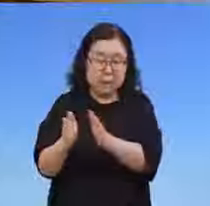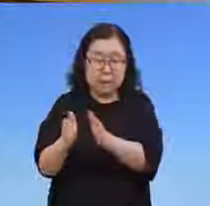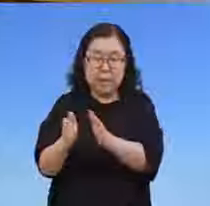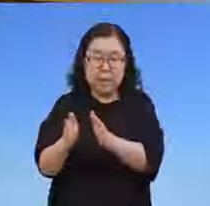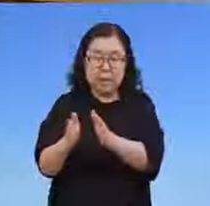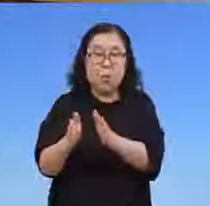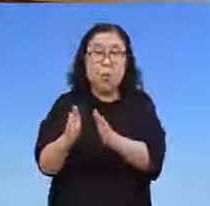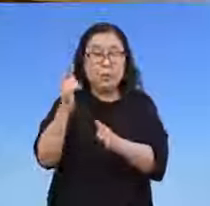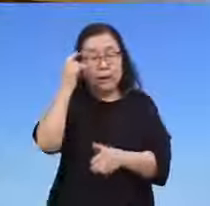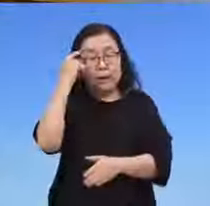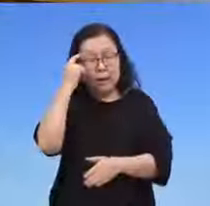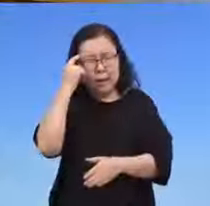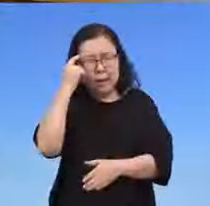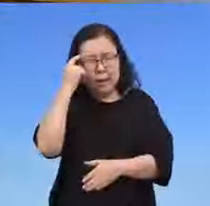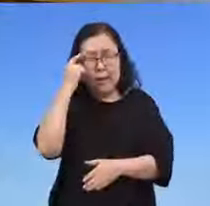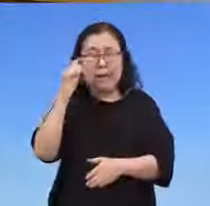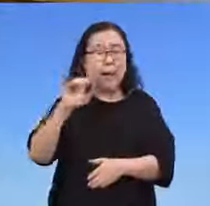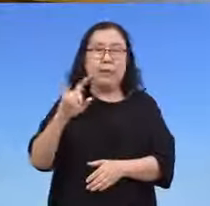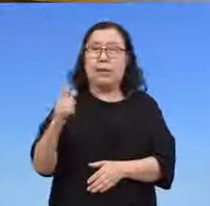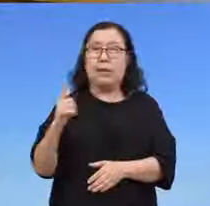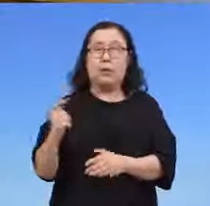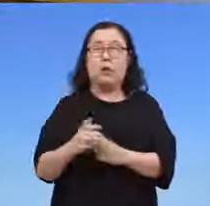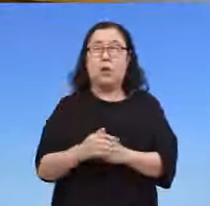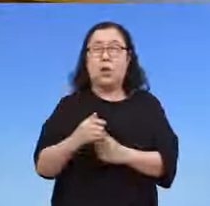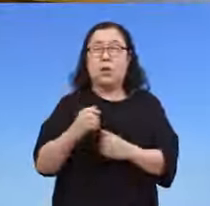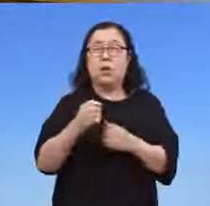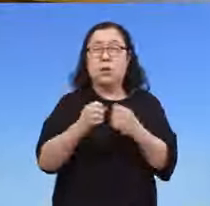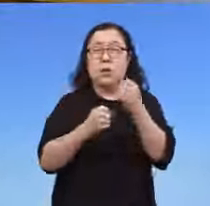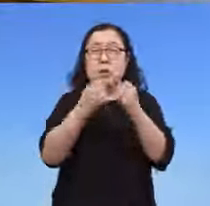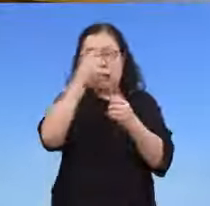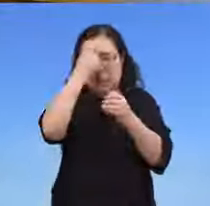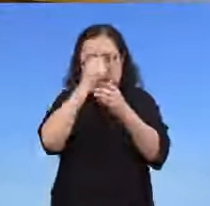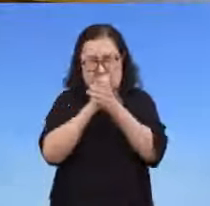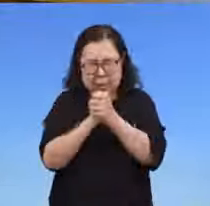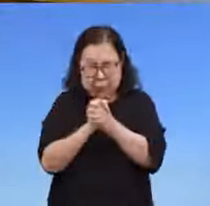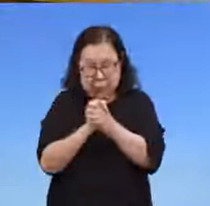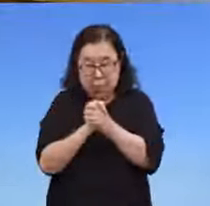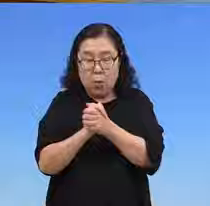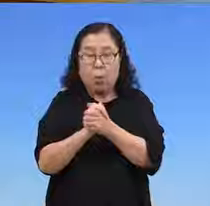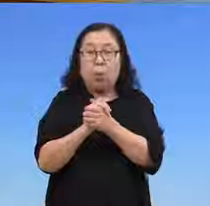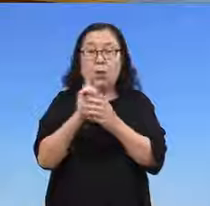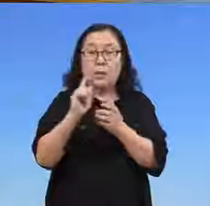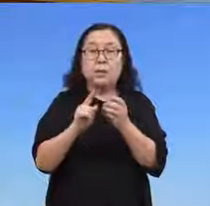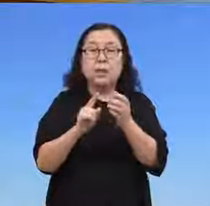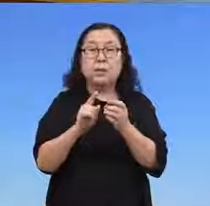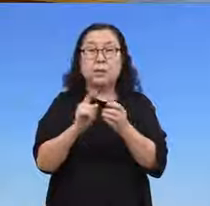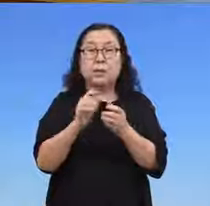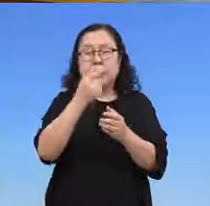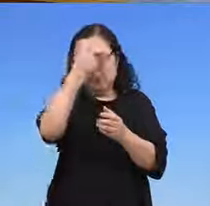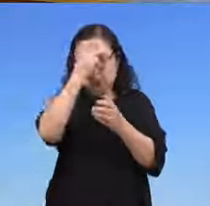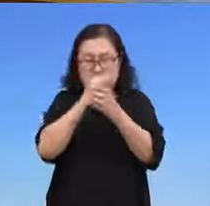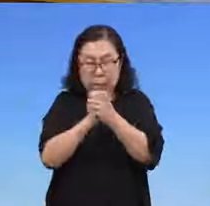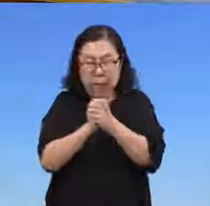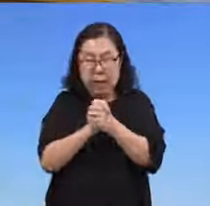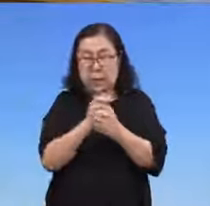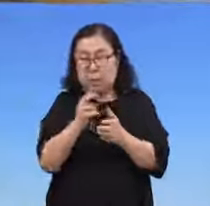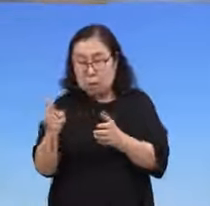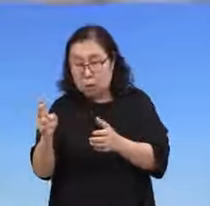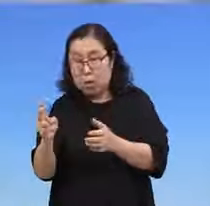이걸 이루어내는 도구로 생각해요. 아닙니다. 기도 자체가 더 위대한 사역이라는 거예요. 기도